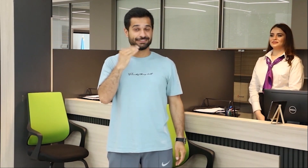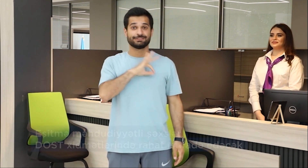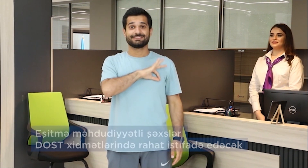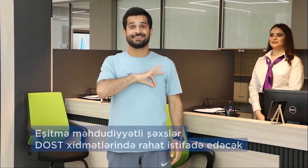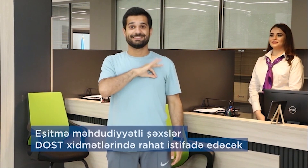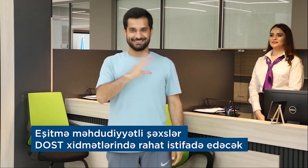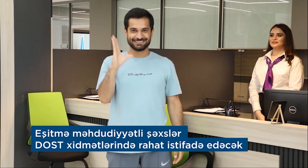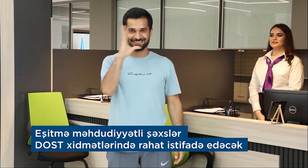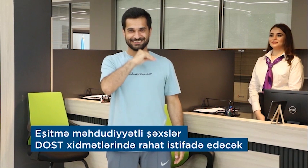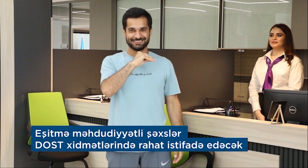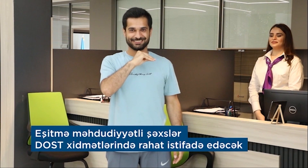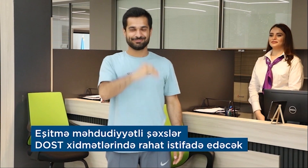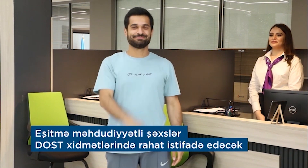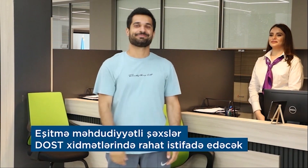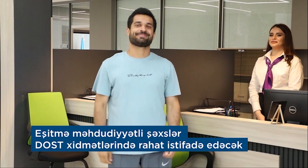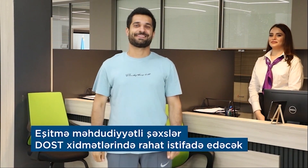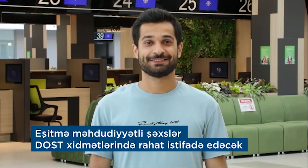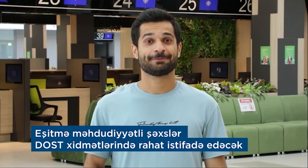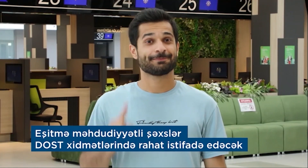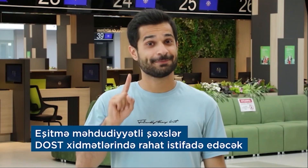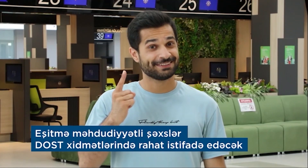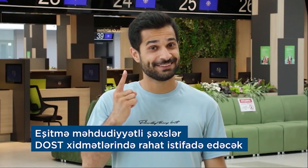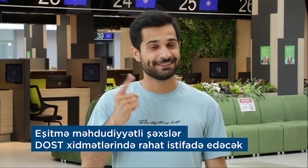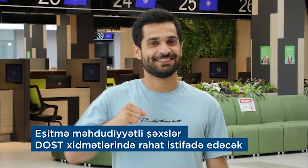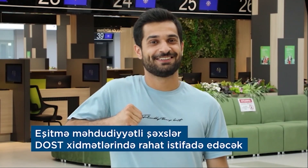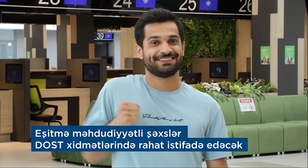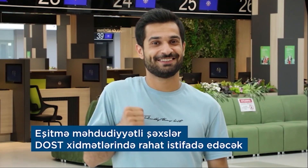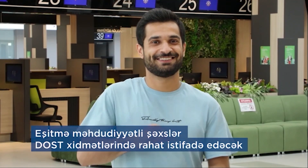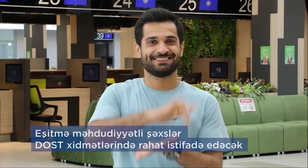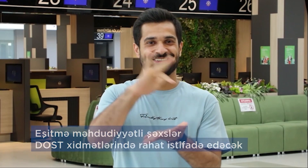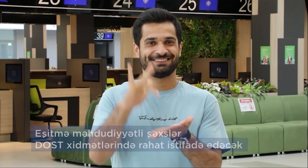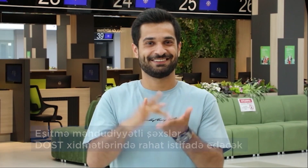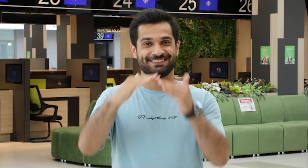xidmətlərindən rahat şəkildə istifadə edə bilərik. Çünki dost bizim də dostumuzdur.